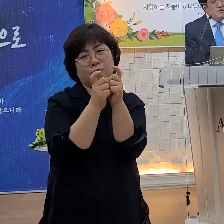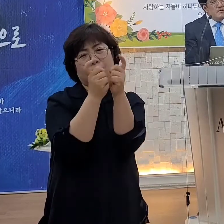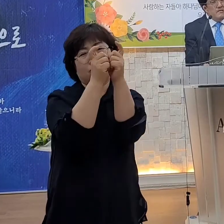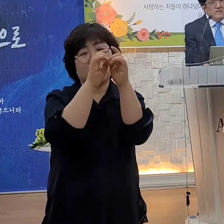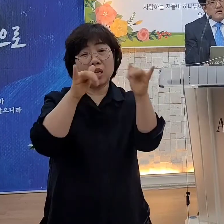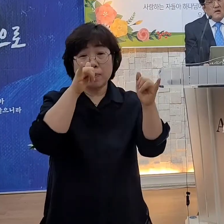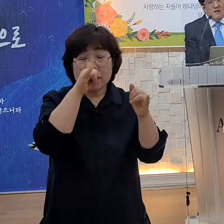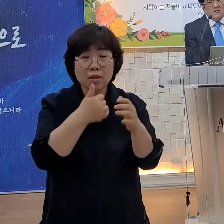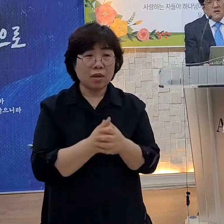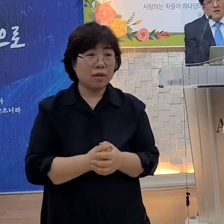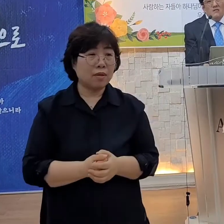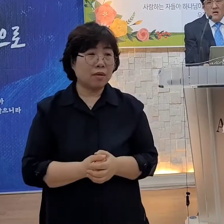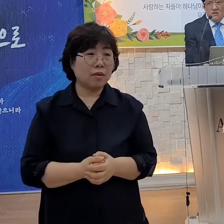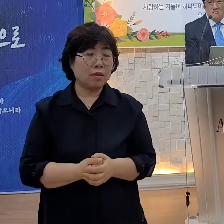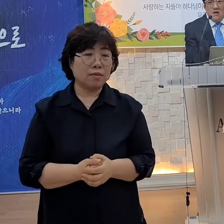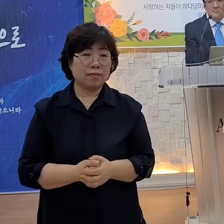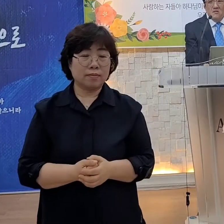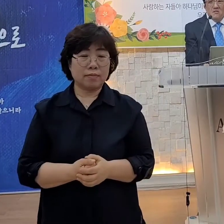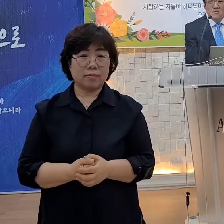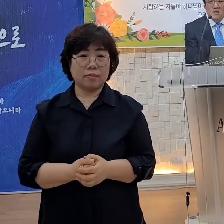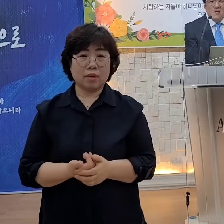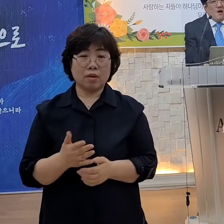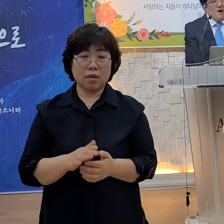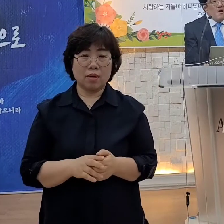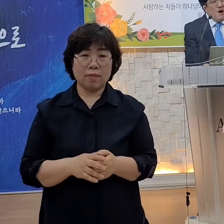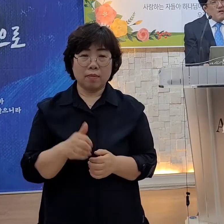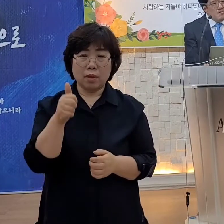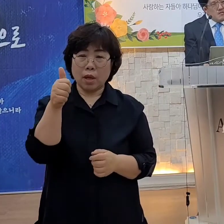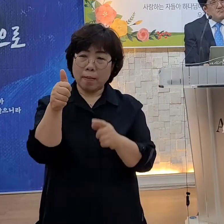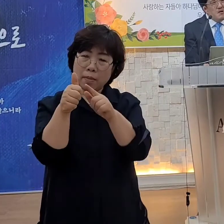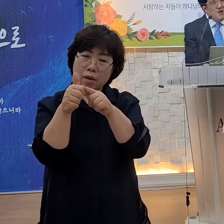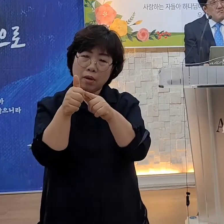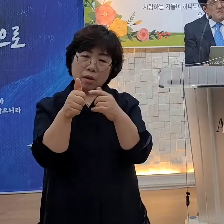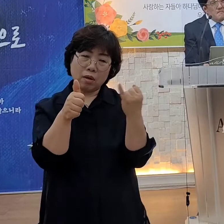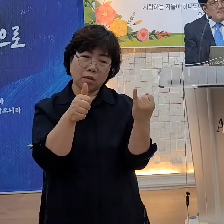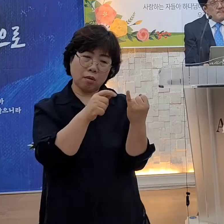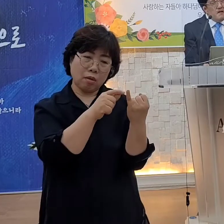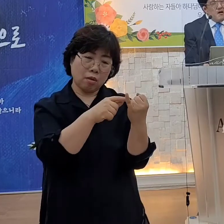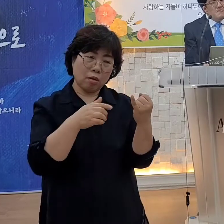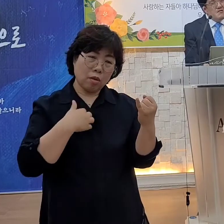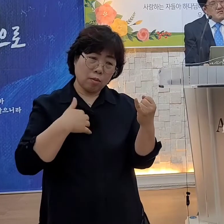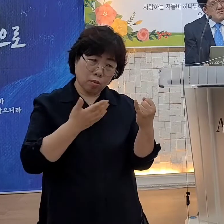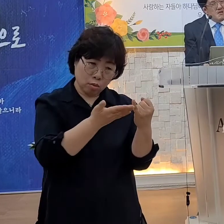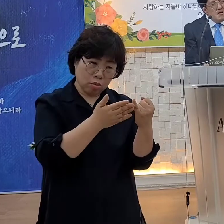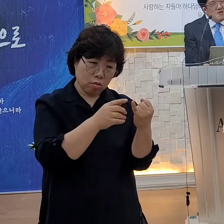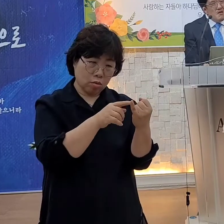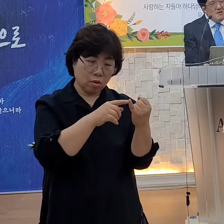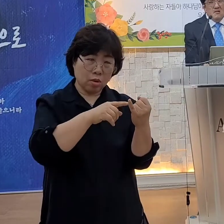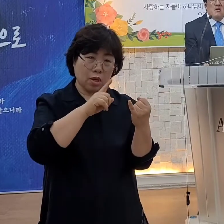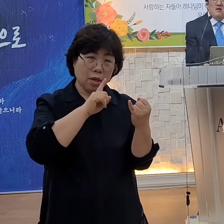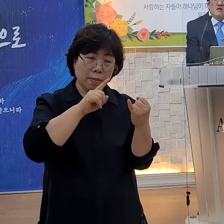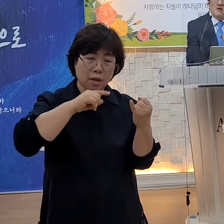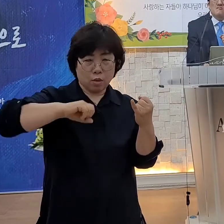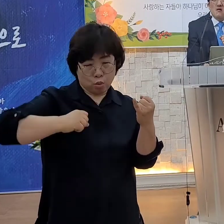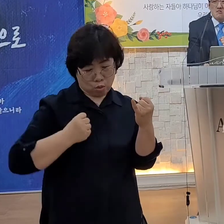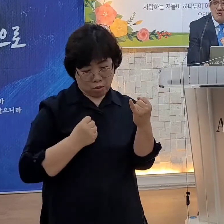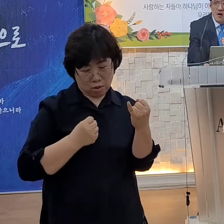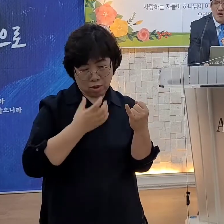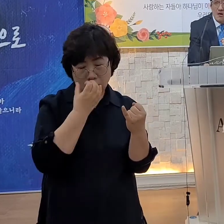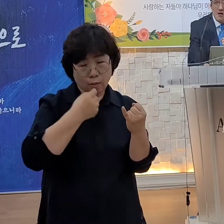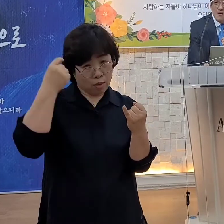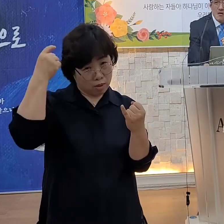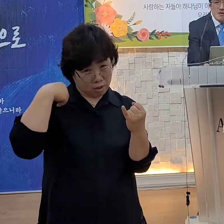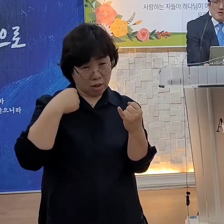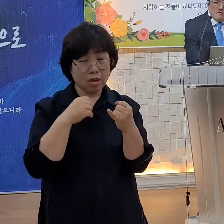보니까 이게, 아까 제가 그랬죠. 남편은, 아내를 기쁘게 하고, 아내 말 듣는 게 이게 행복한